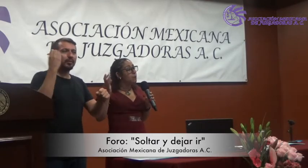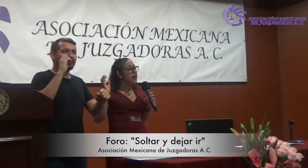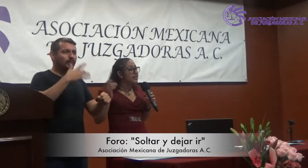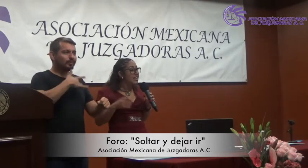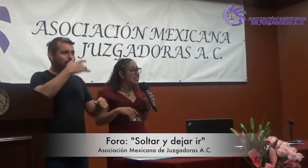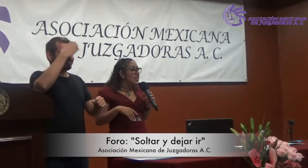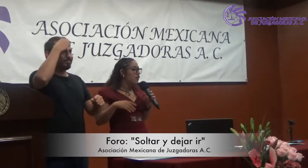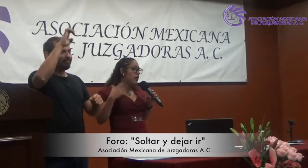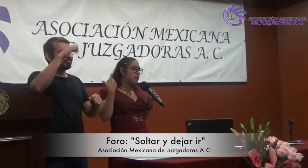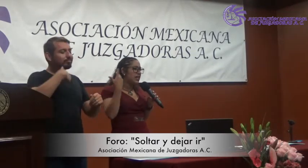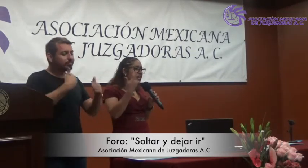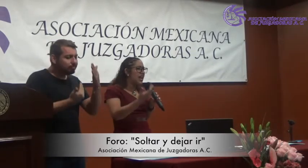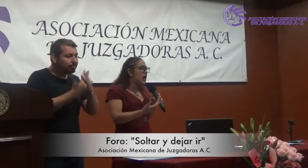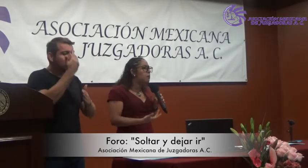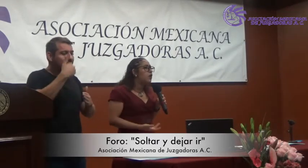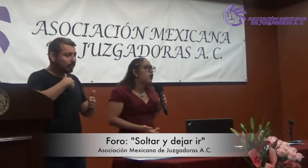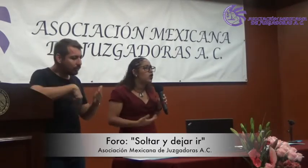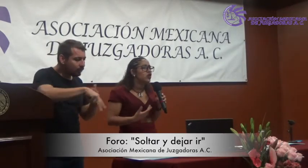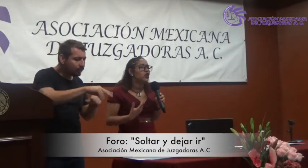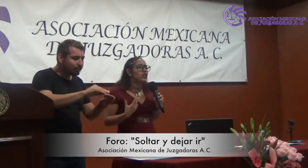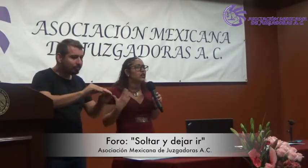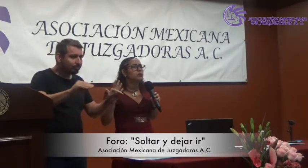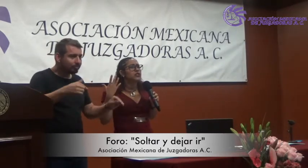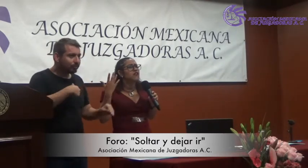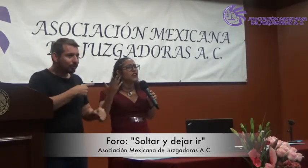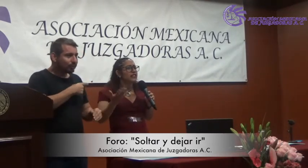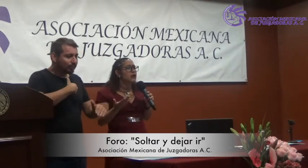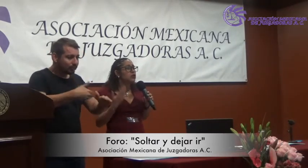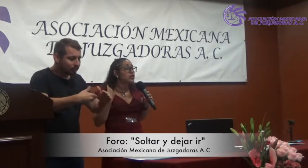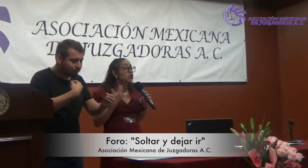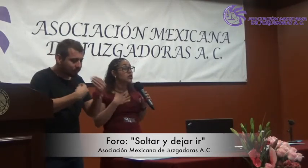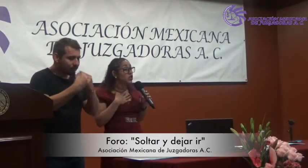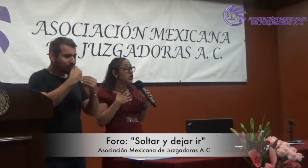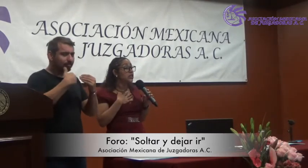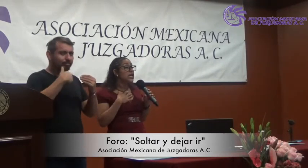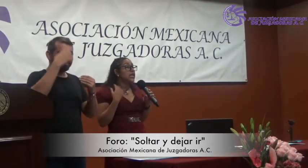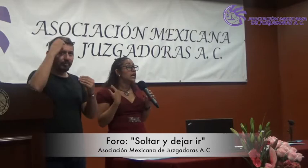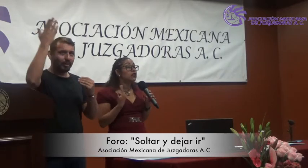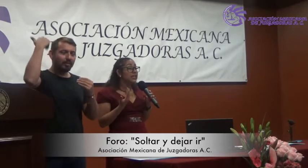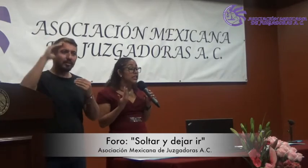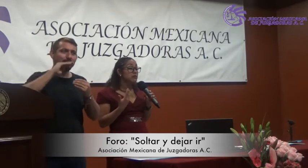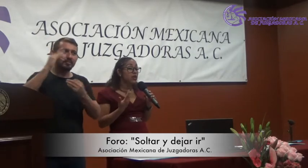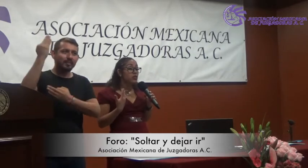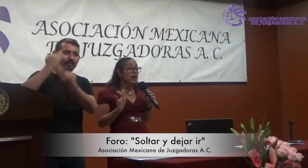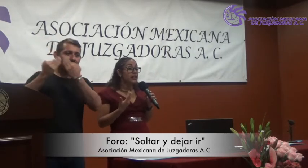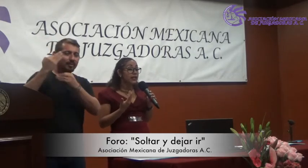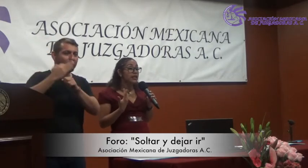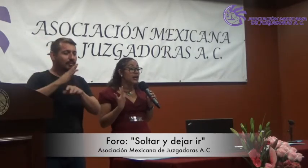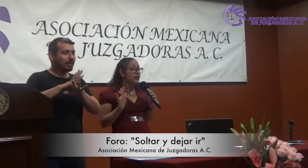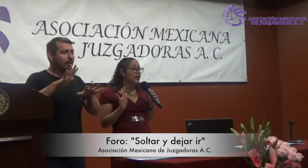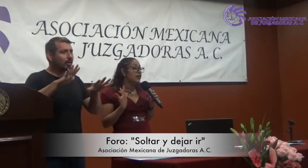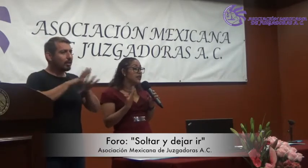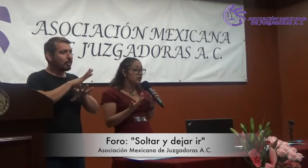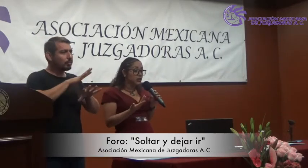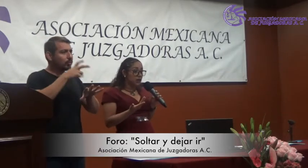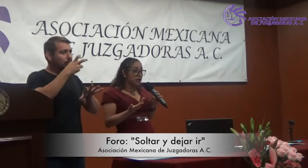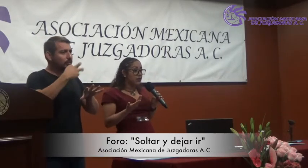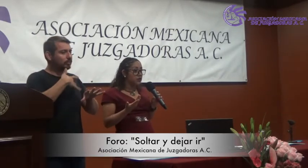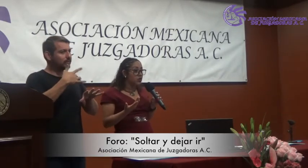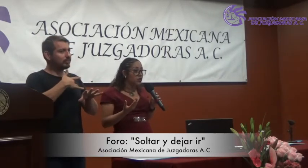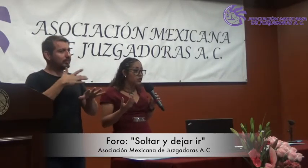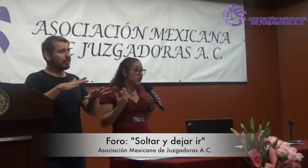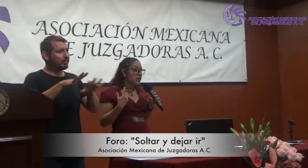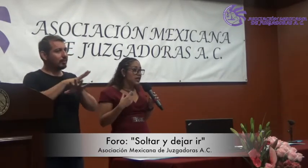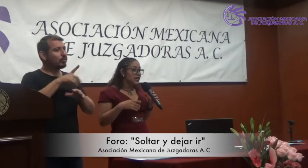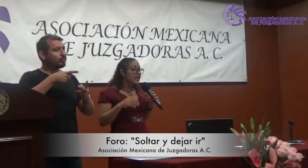la compañía de la familia, el apoyo, de repente enfrentamos situaciones que nos hacen madurar y que ya tenemos que